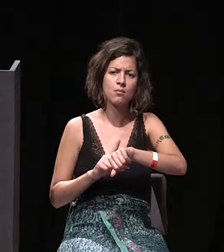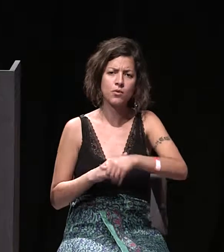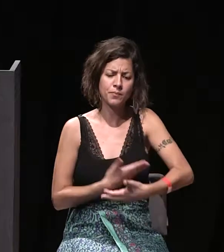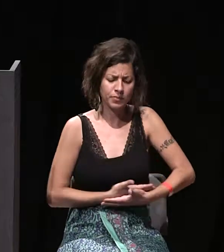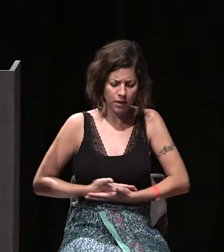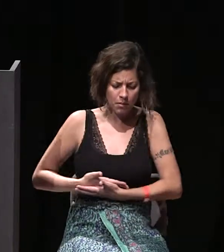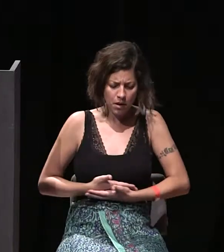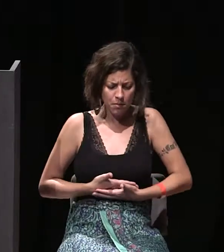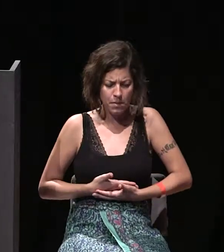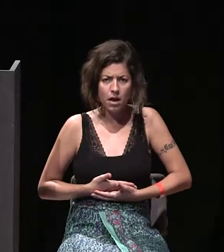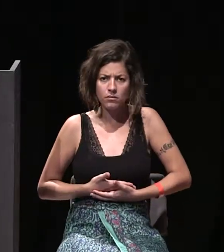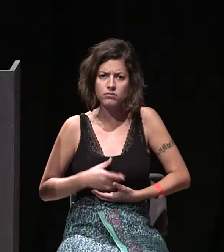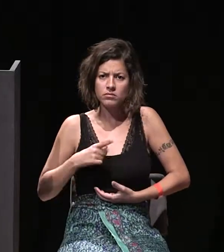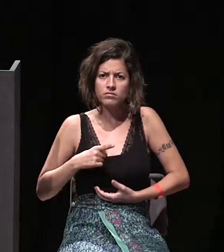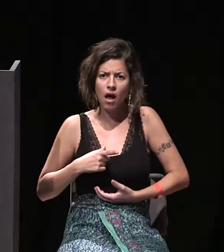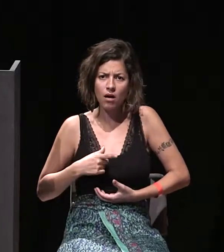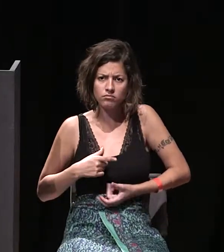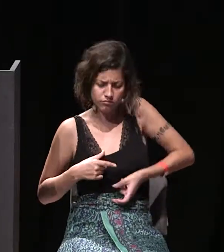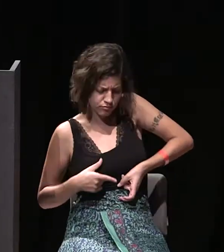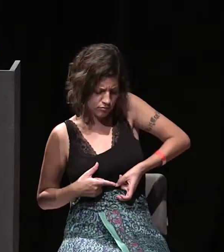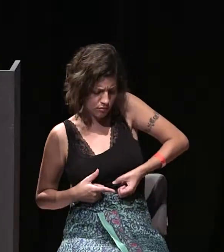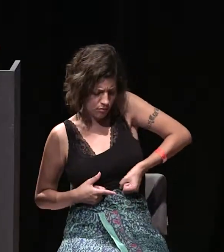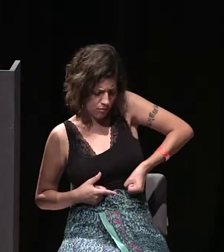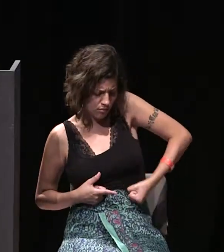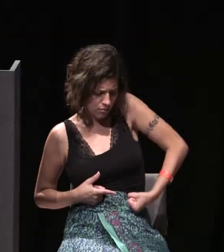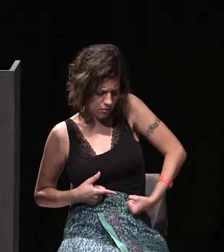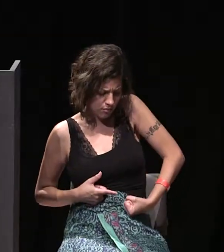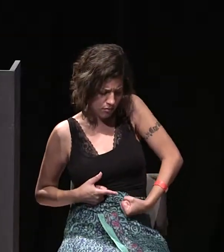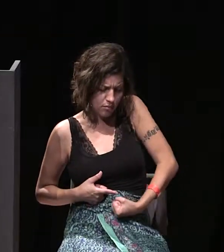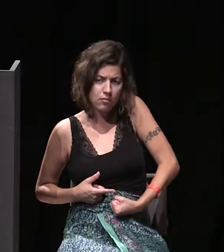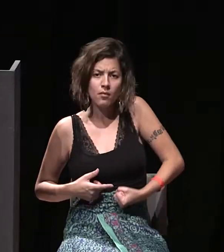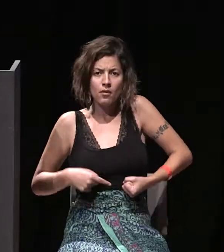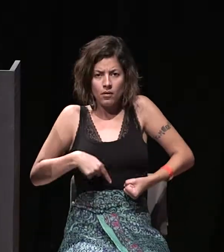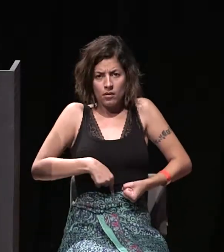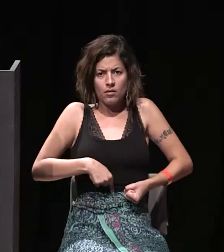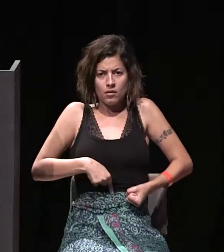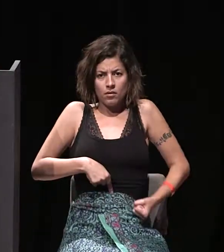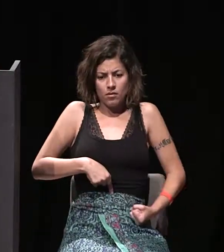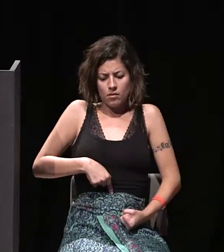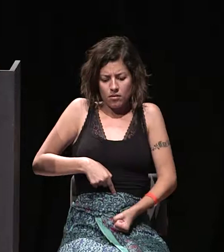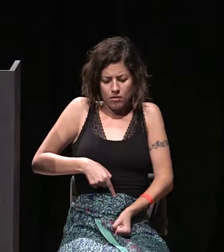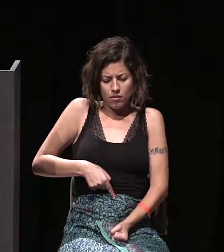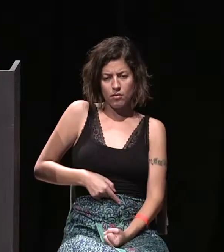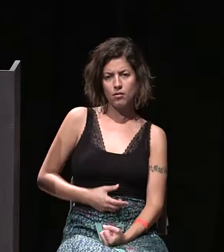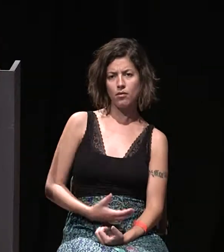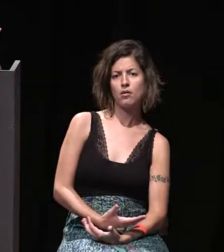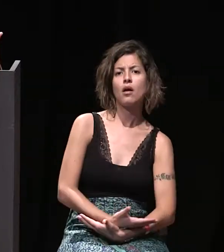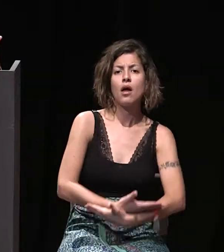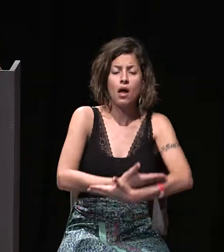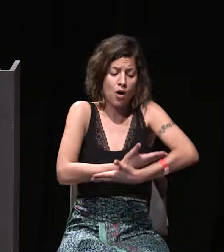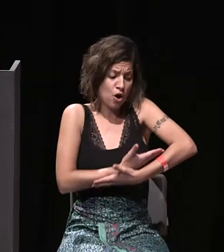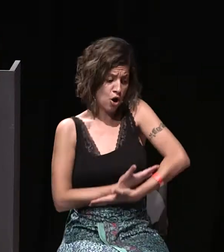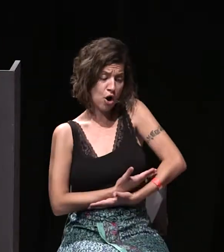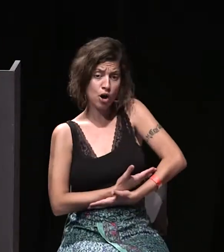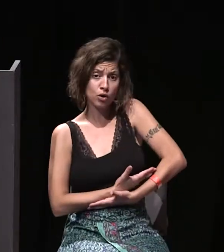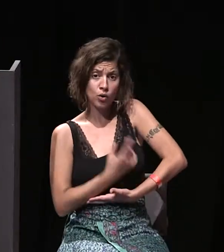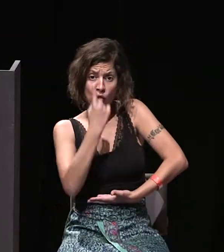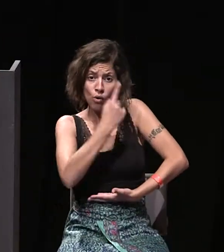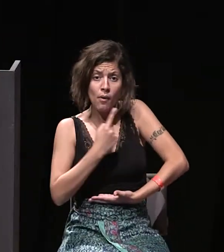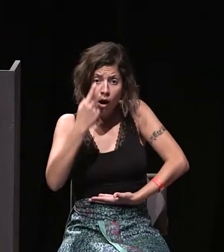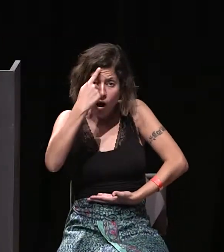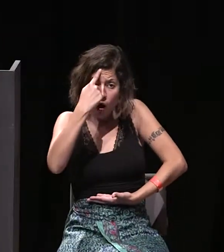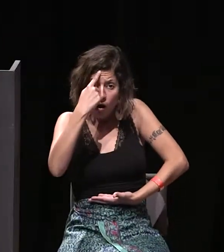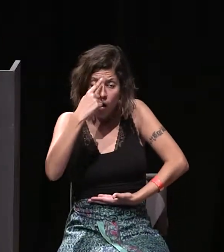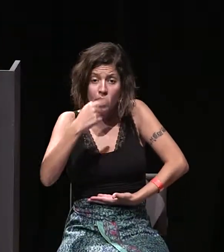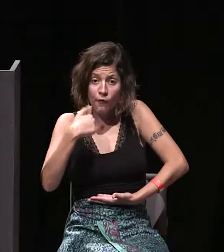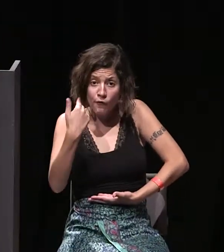respeitar esse encontro entre os dois, né? Ele vai para o colo depois do que nasce, vai mamar nessa primeira hora de vida.